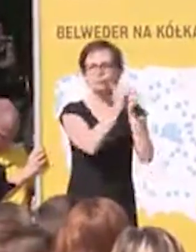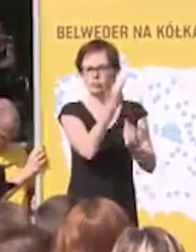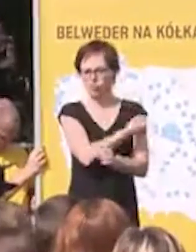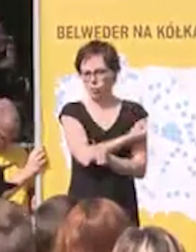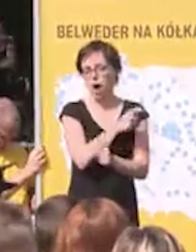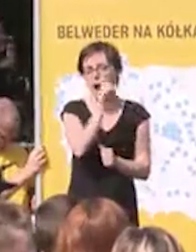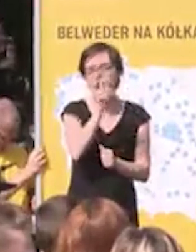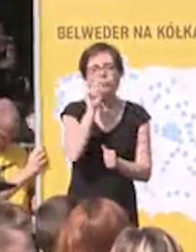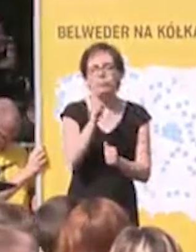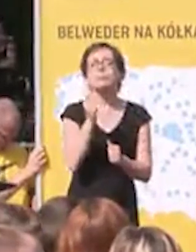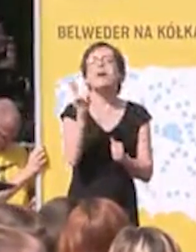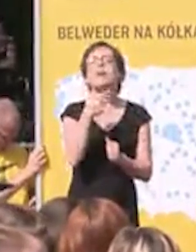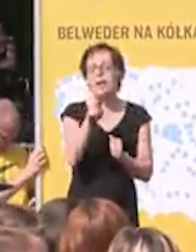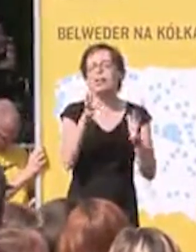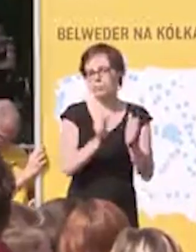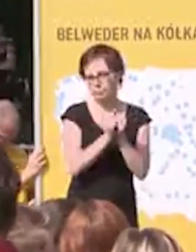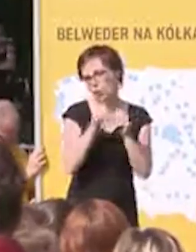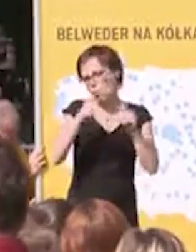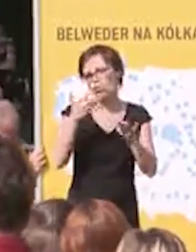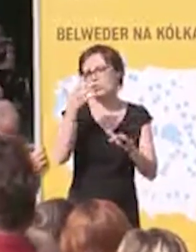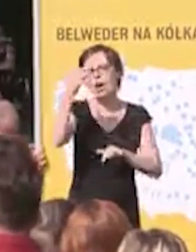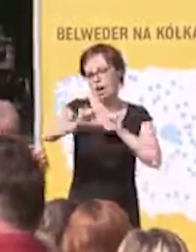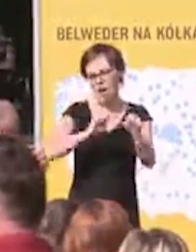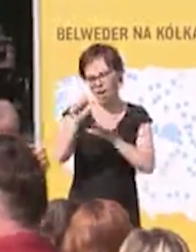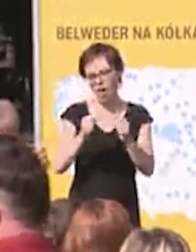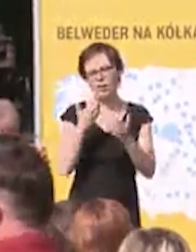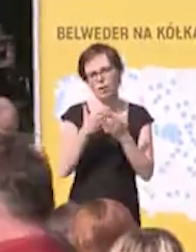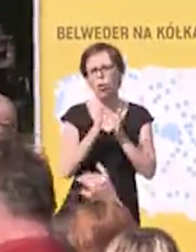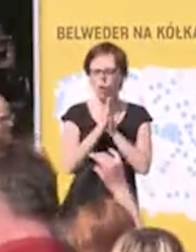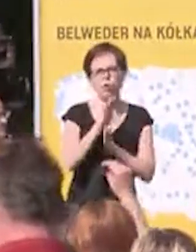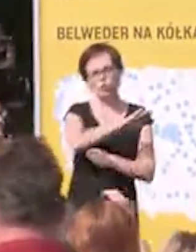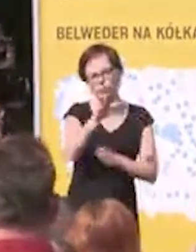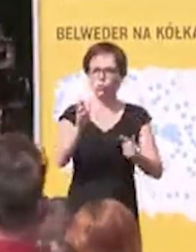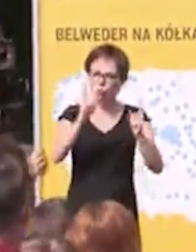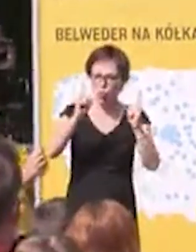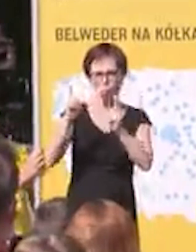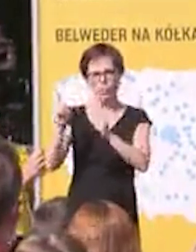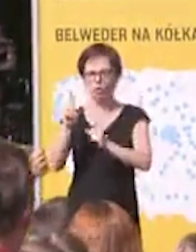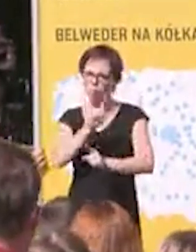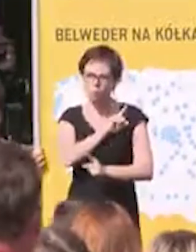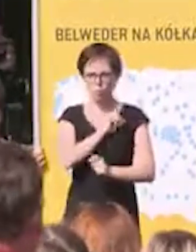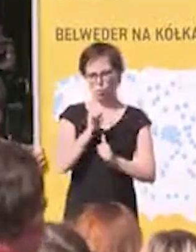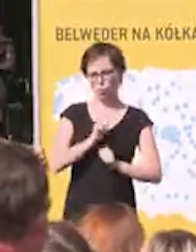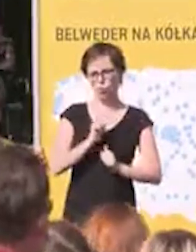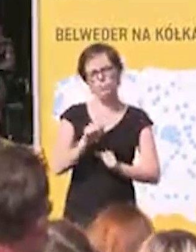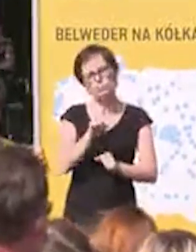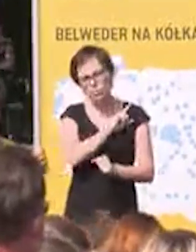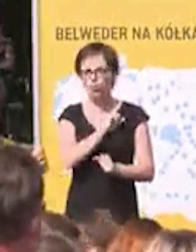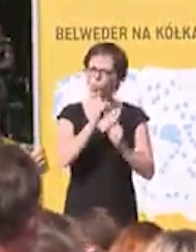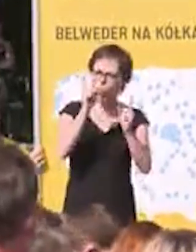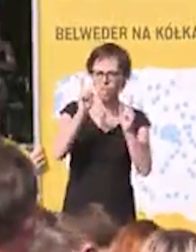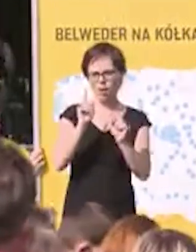być lata, zanim zostanie wyprodukowana szczepionka, więc uważajmy wszyscy na siebie i pamiętajmy o tych